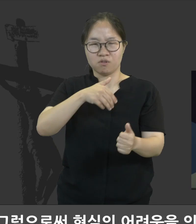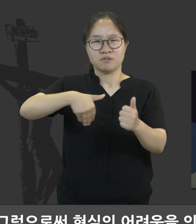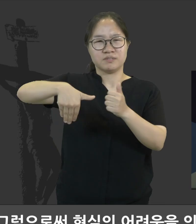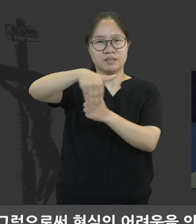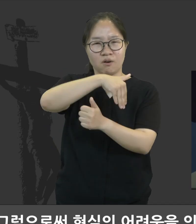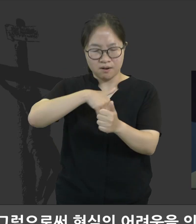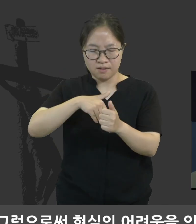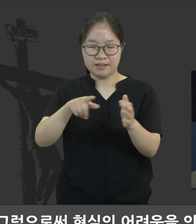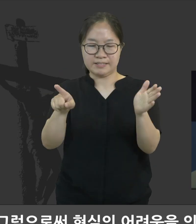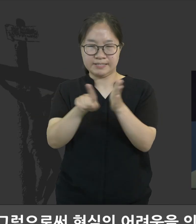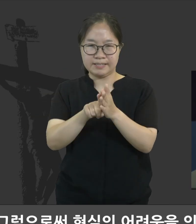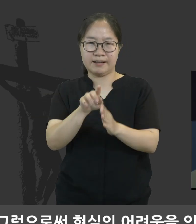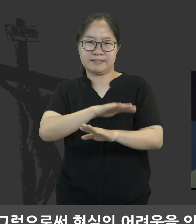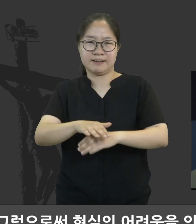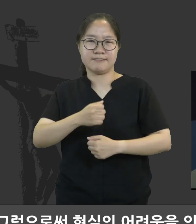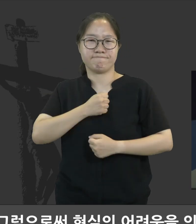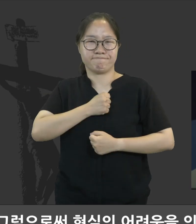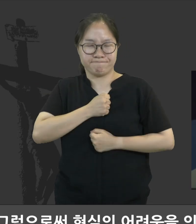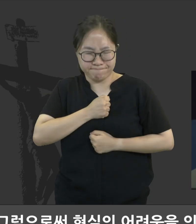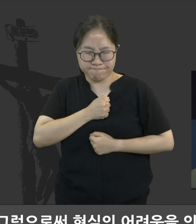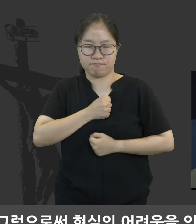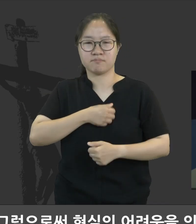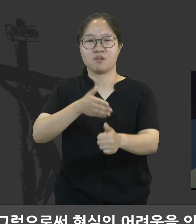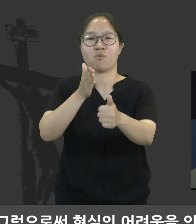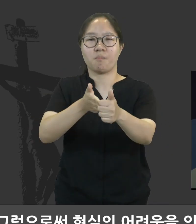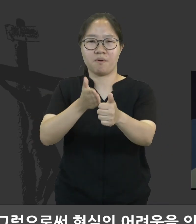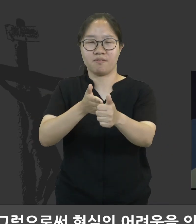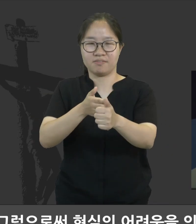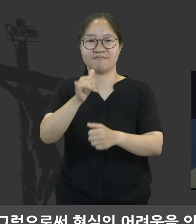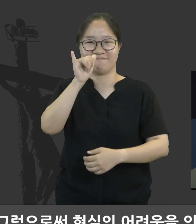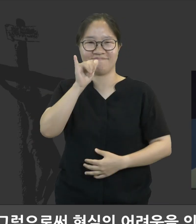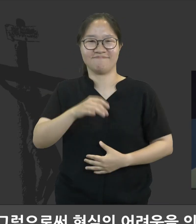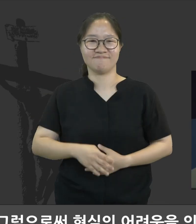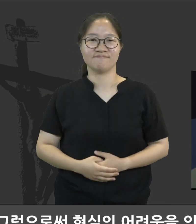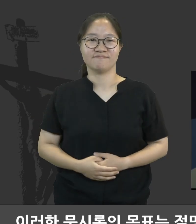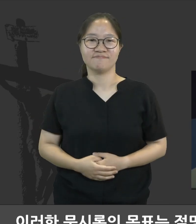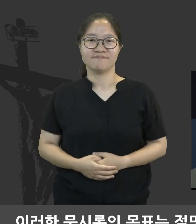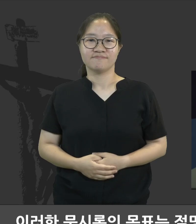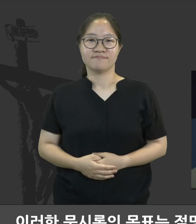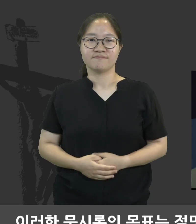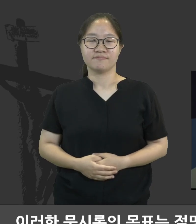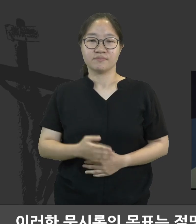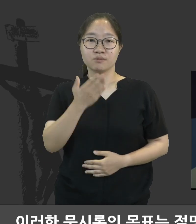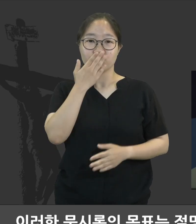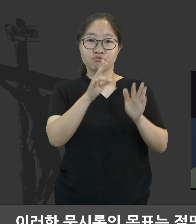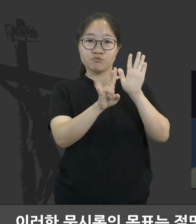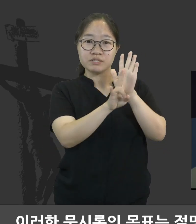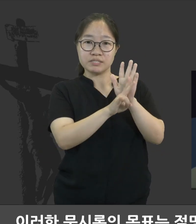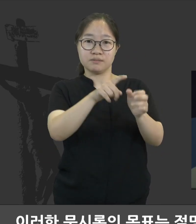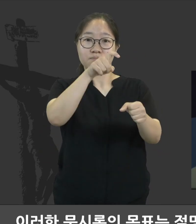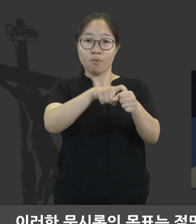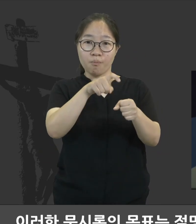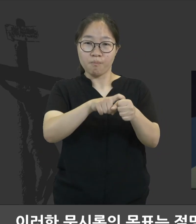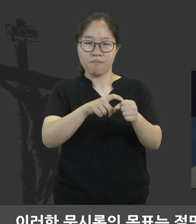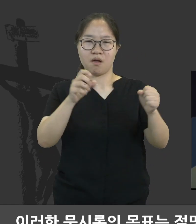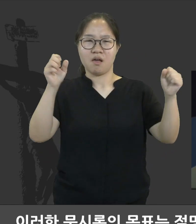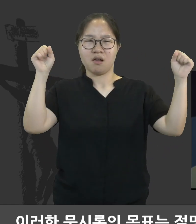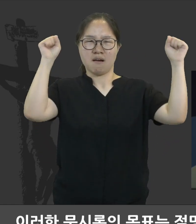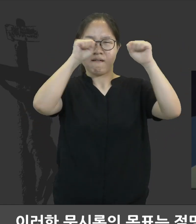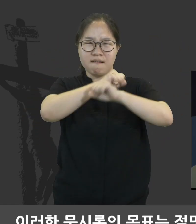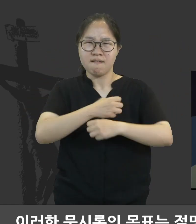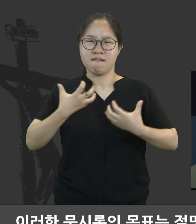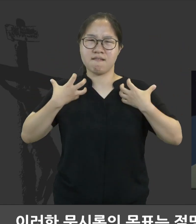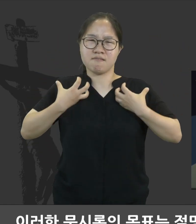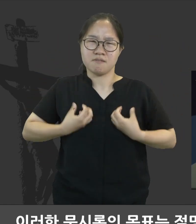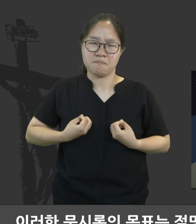신앙을 지켜나가도록 권면하는 것입니다. 이러한 묵시록의 목표는 절망 가운데 있는 사람들을